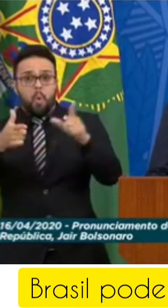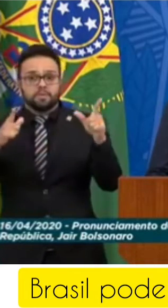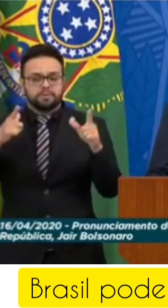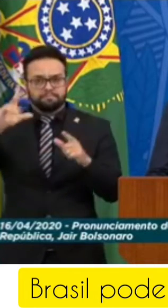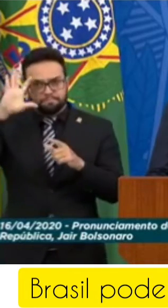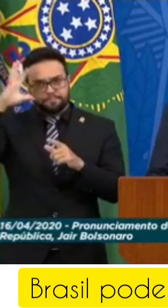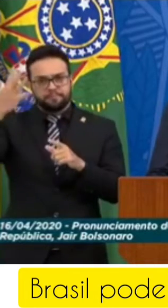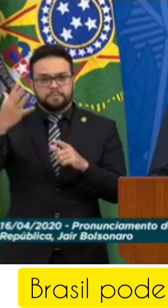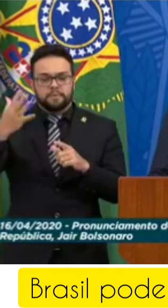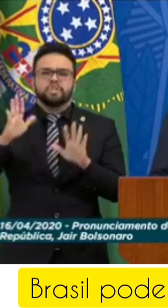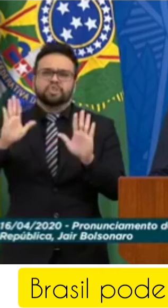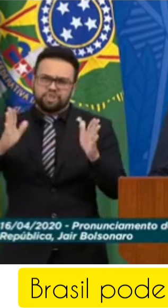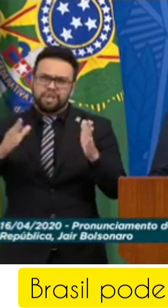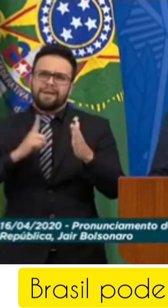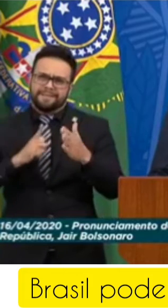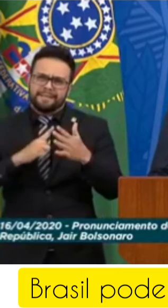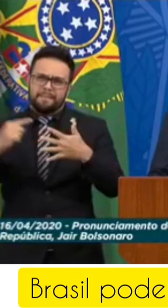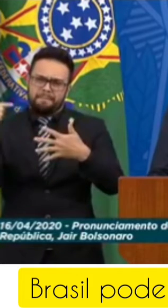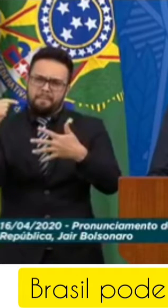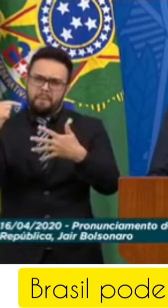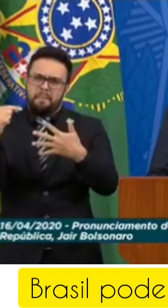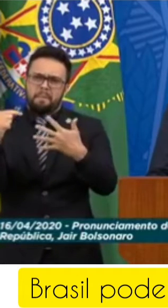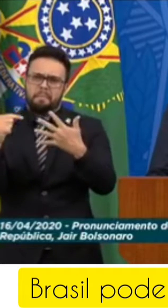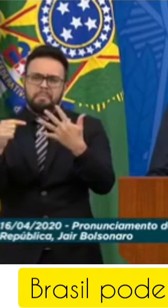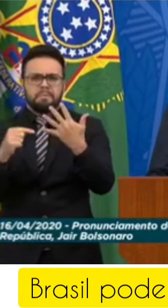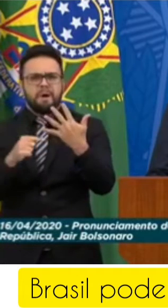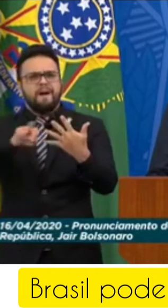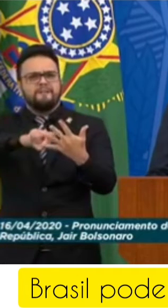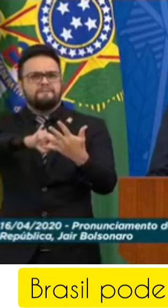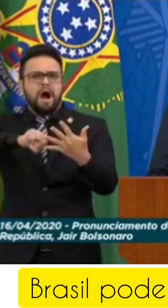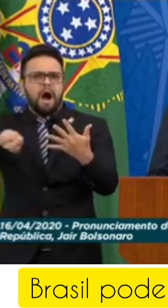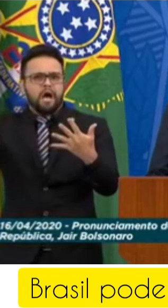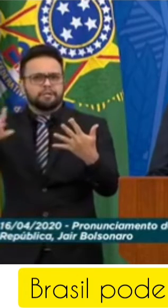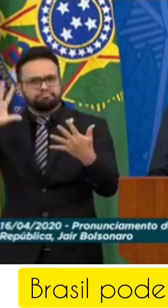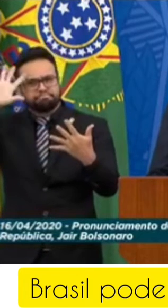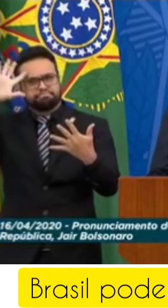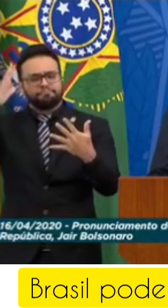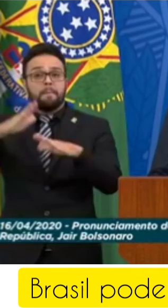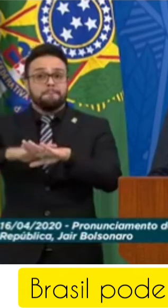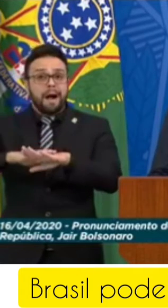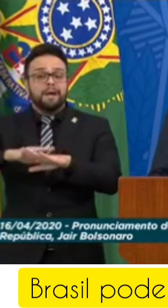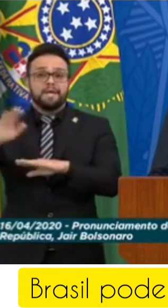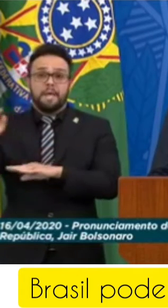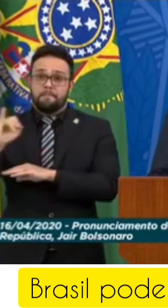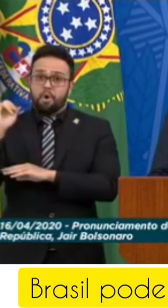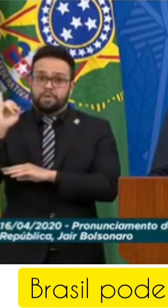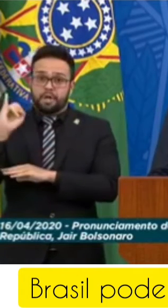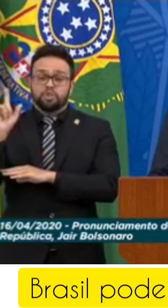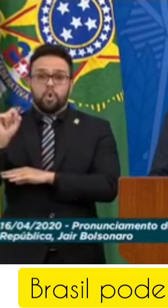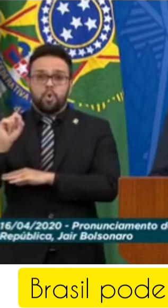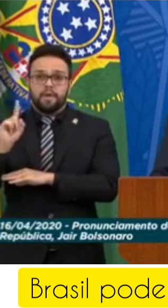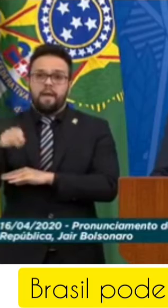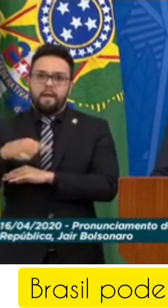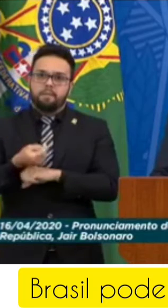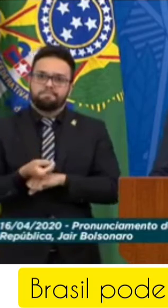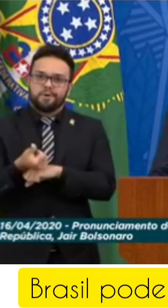nós tomamos várias medidas. Entre elas, uma das mais importantes é o auxílio